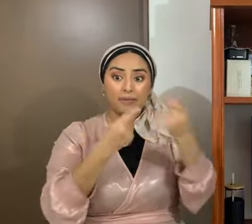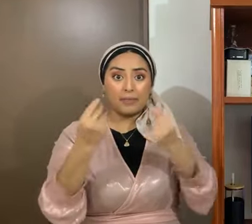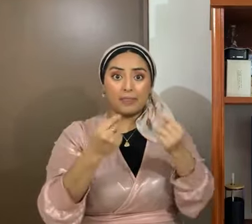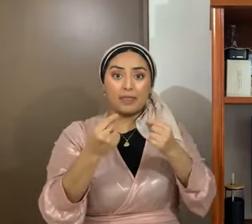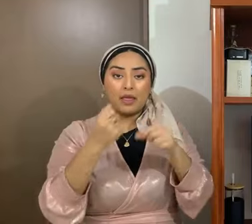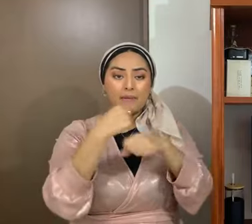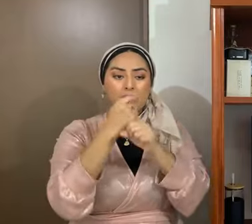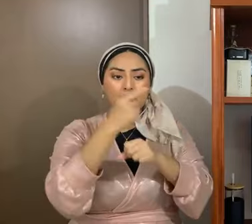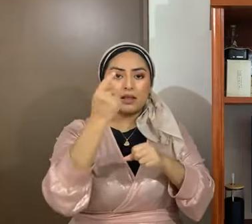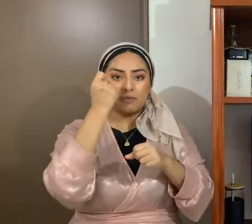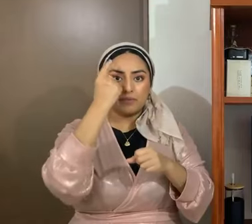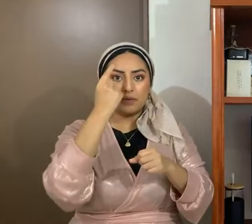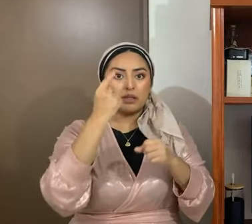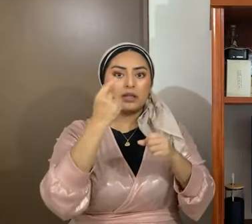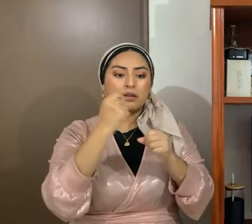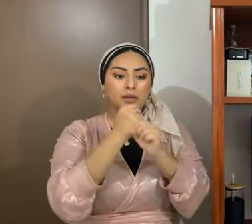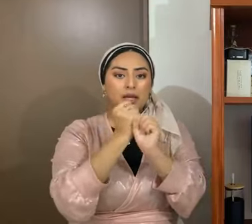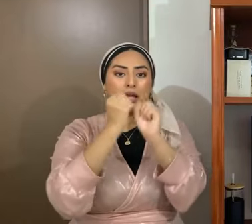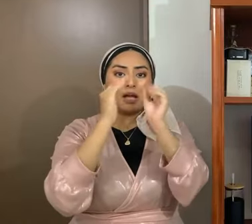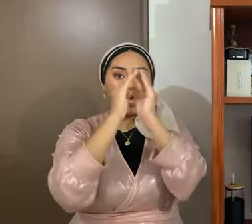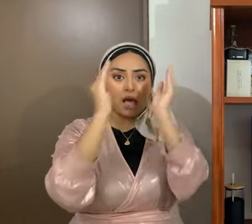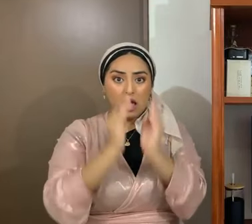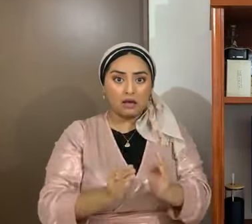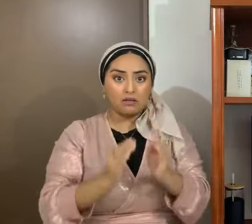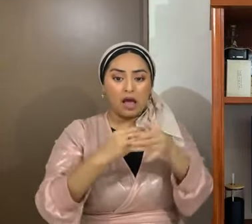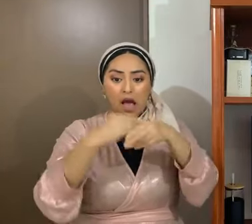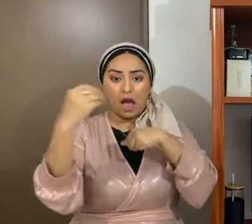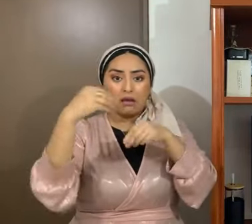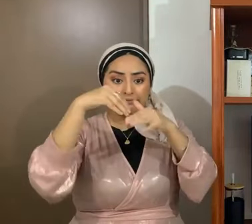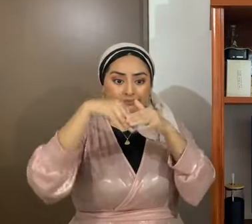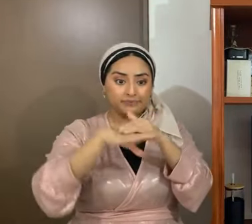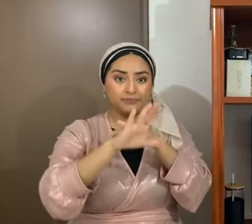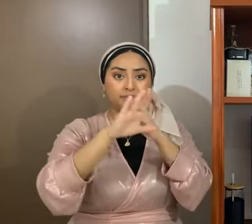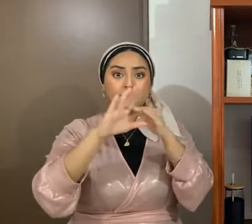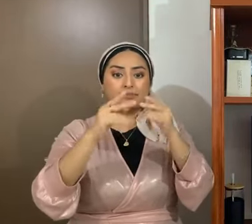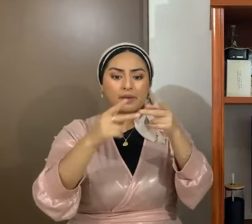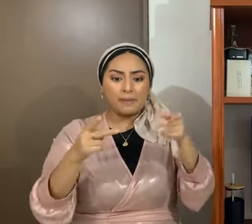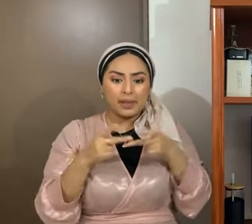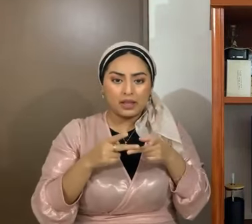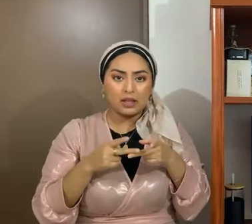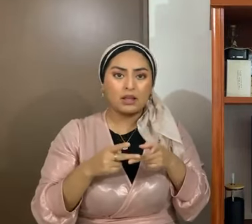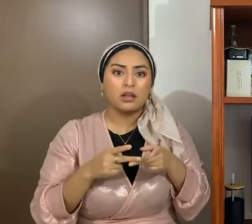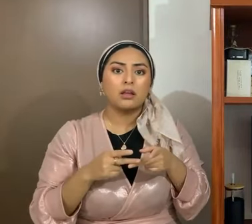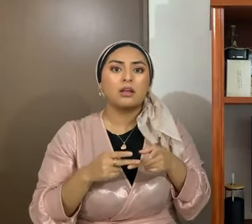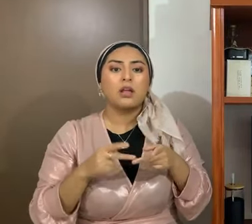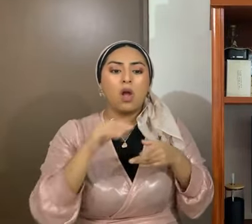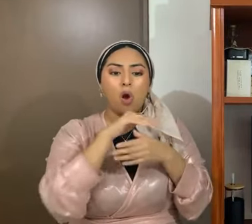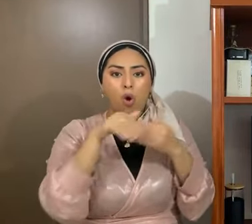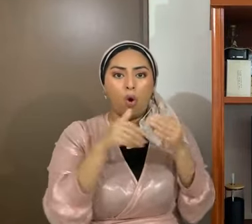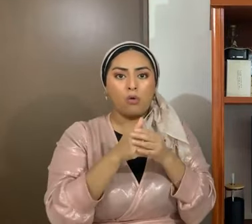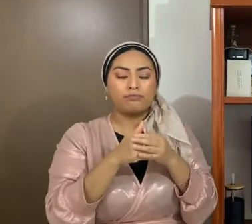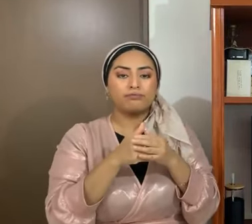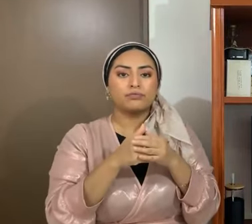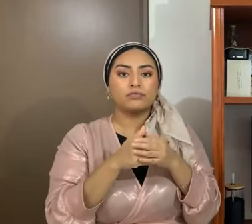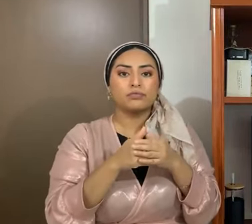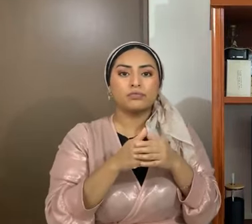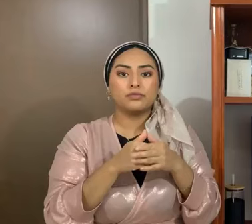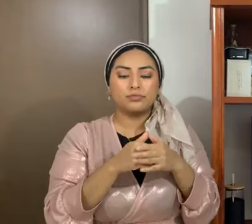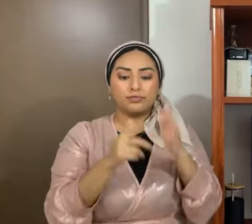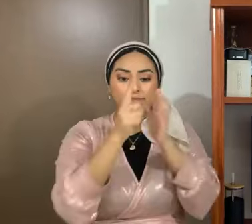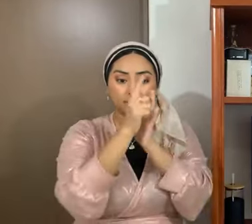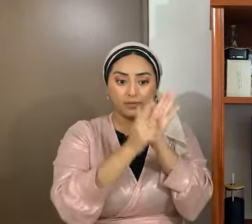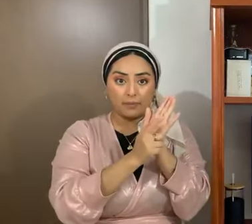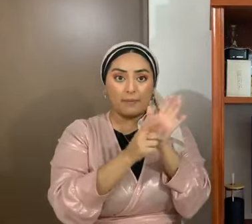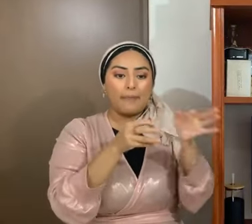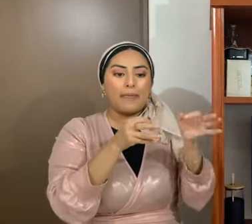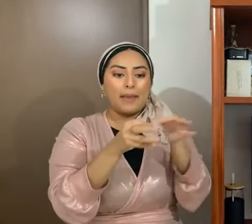haz desentender el diseño de la casa, su disposición, sus salidas, su entrada, sus formas, y todas sus configuraciones y todas sus leyes,